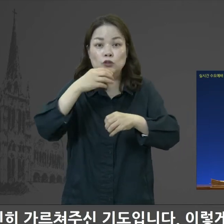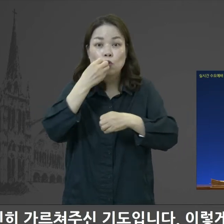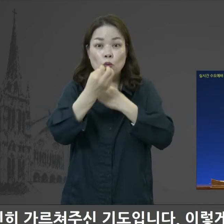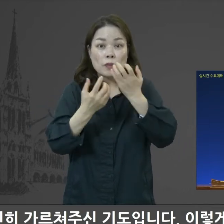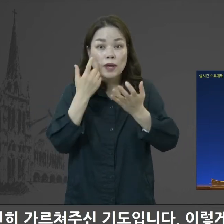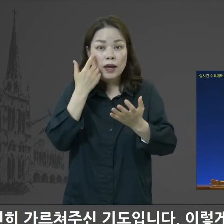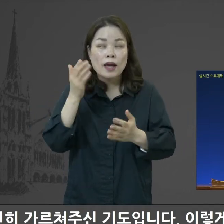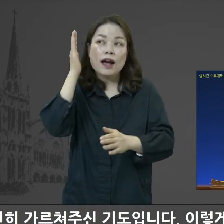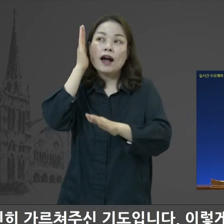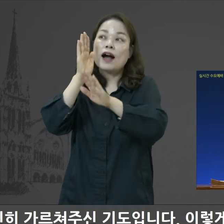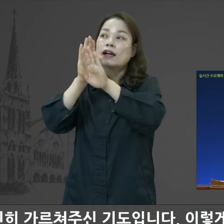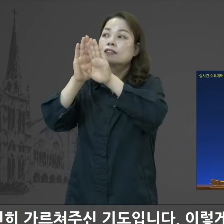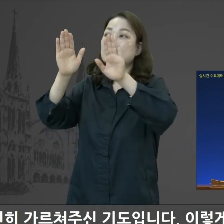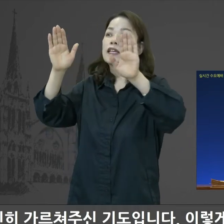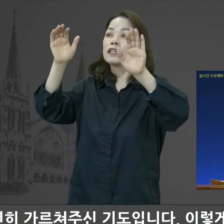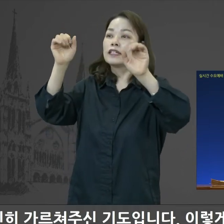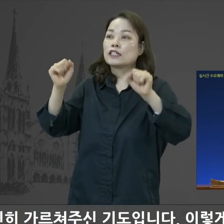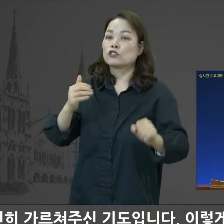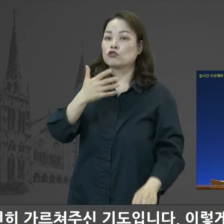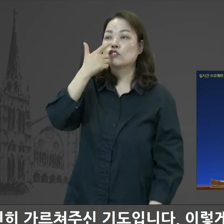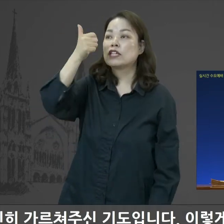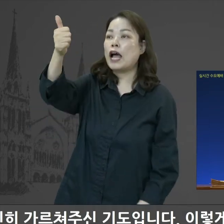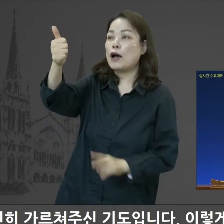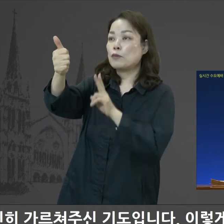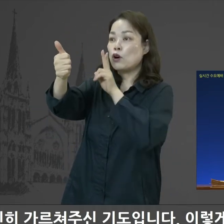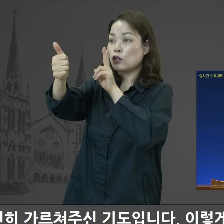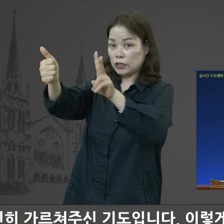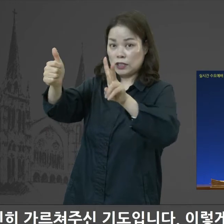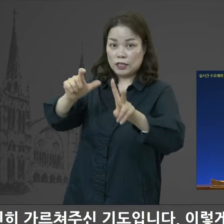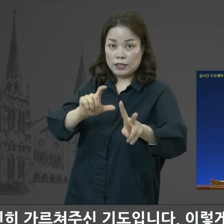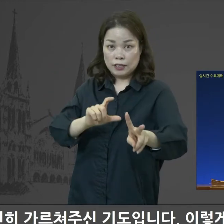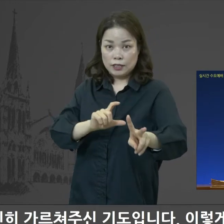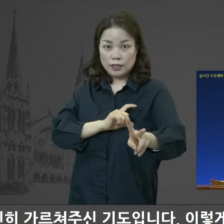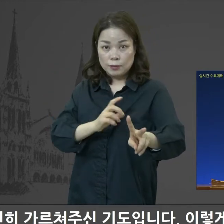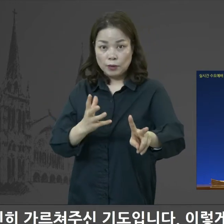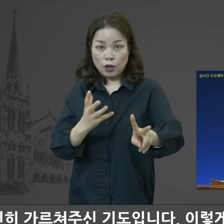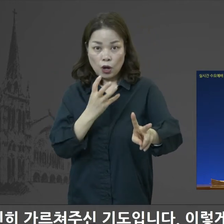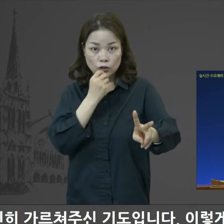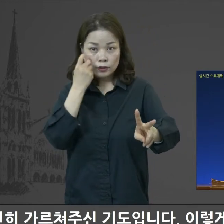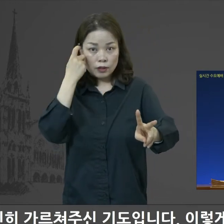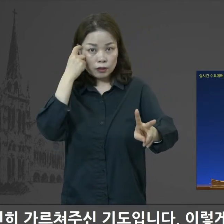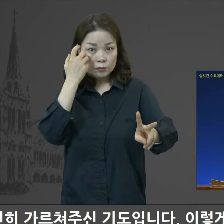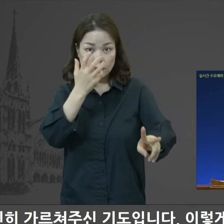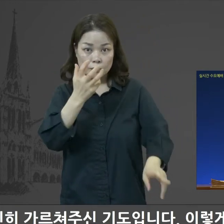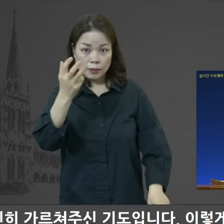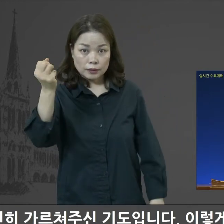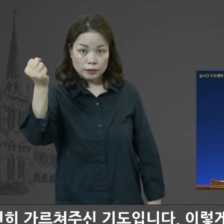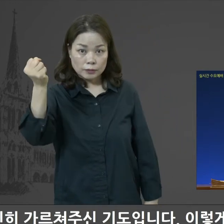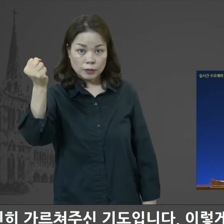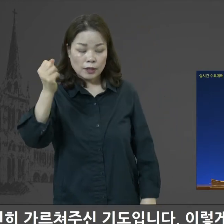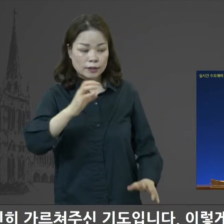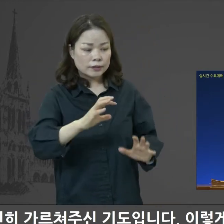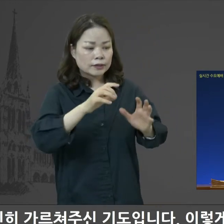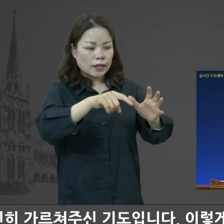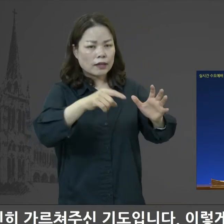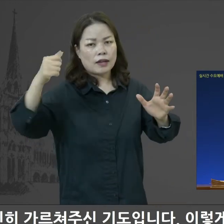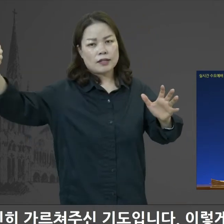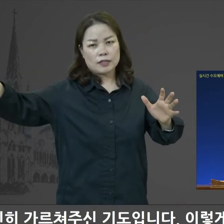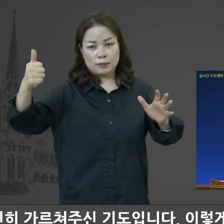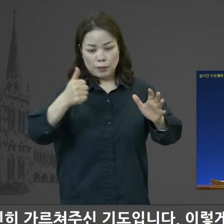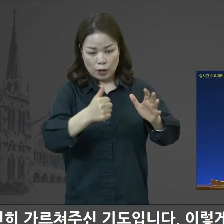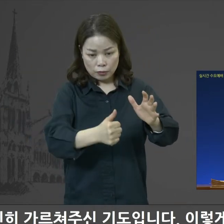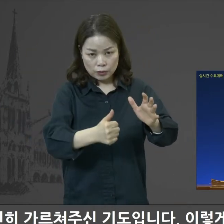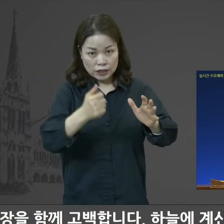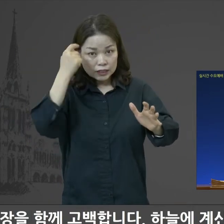볼까요? 하늘에 계신 우리 아버지여, 이름이 거룩히 여김을 받으시오며 나라의